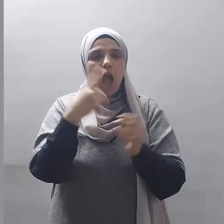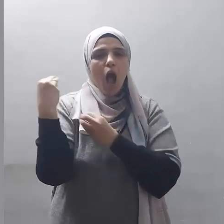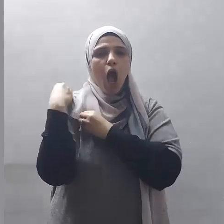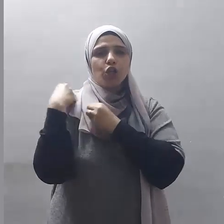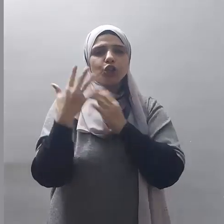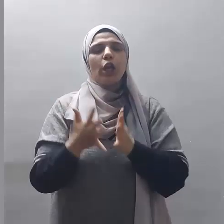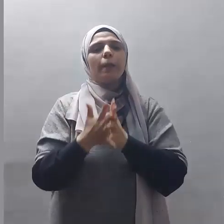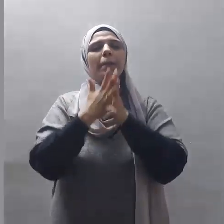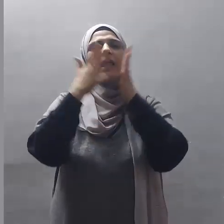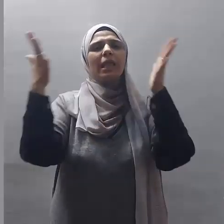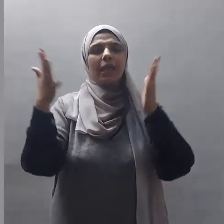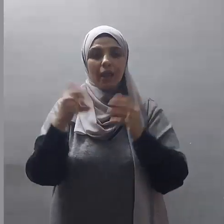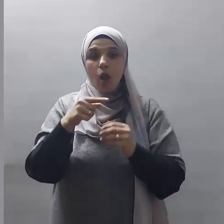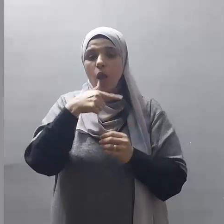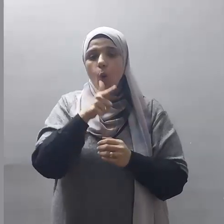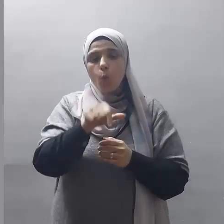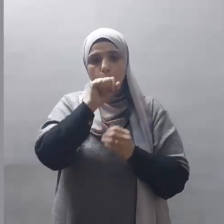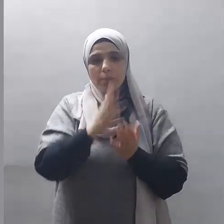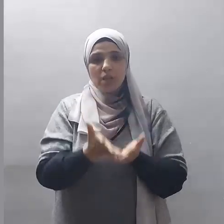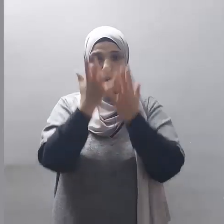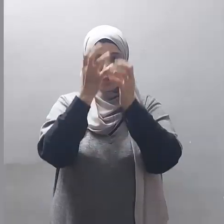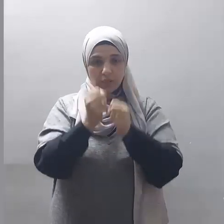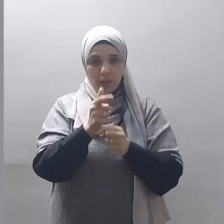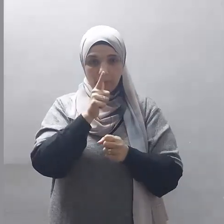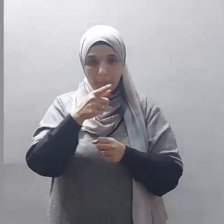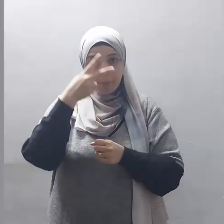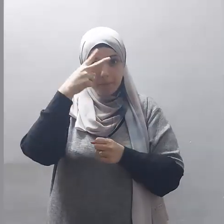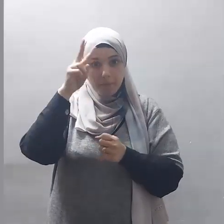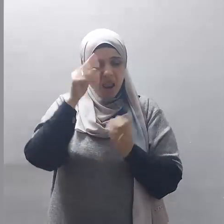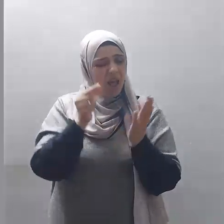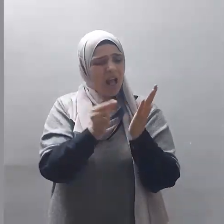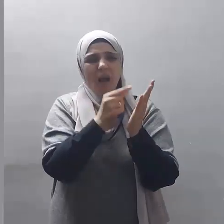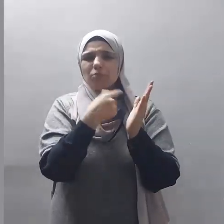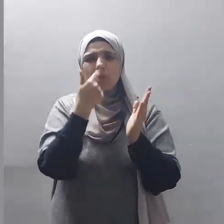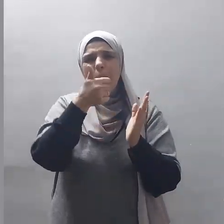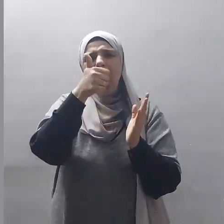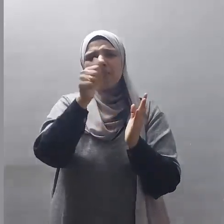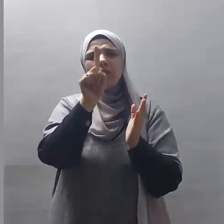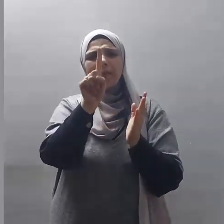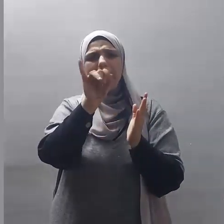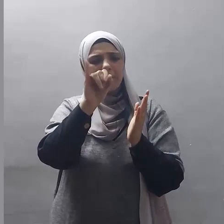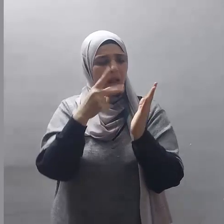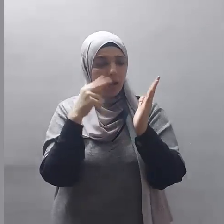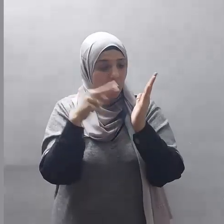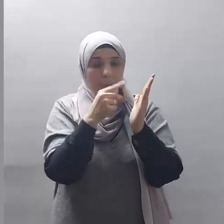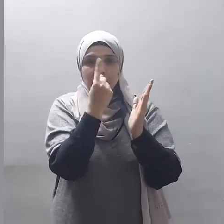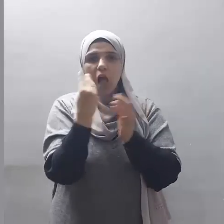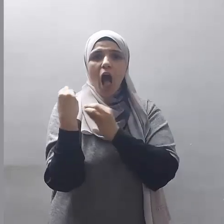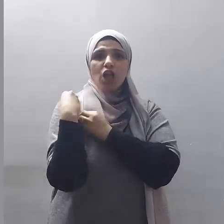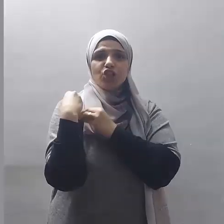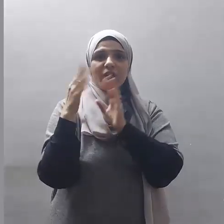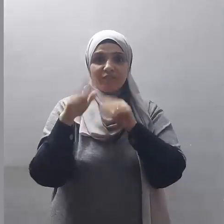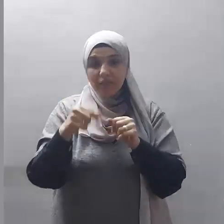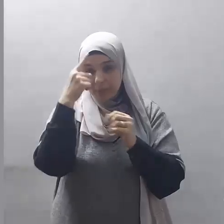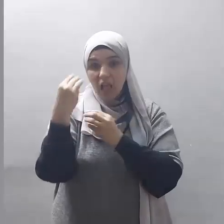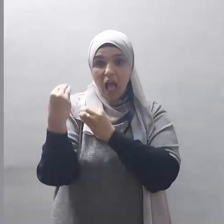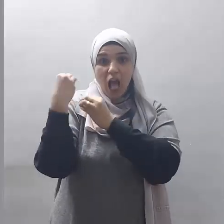يقول صلى الله عليه وسلم: من قرأ حرفا من كتاب الله فله به حسنة، والحسنة بعشر